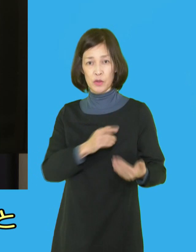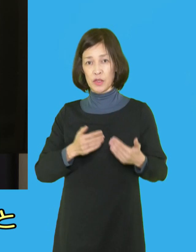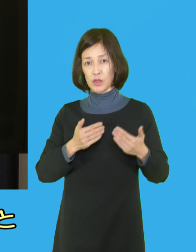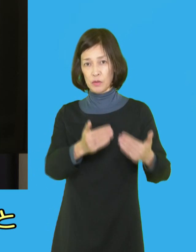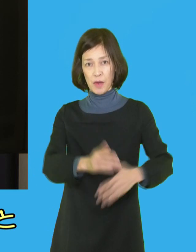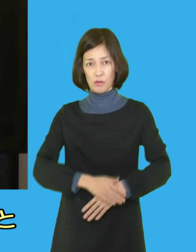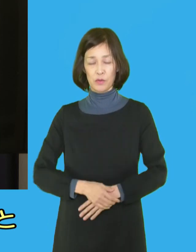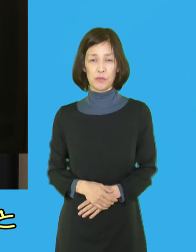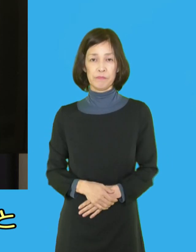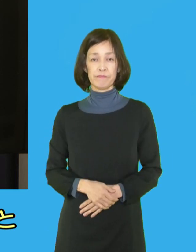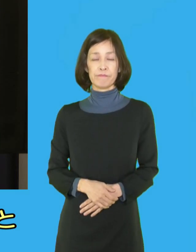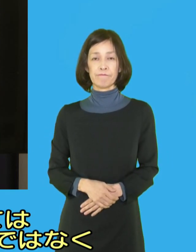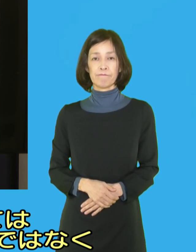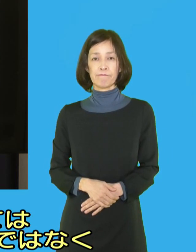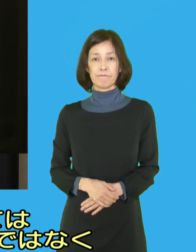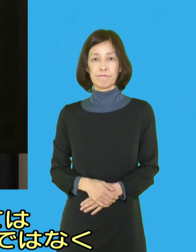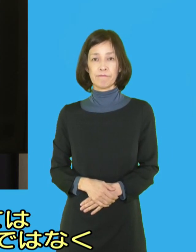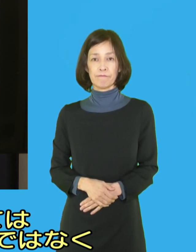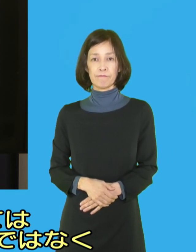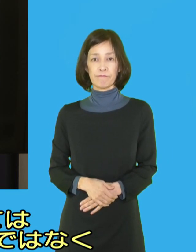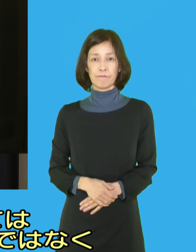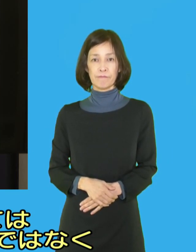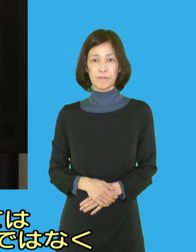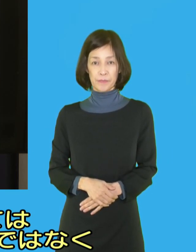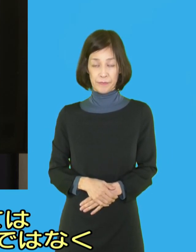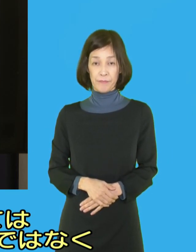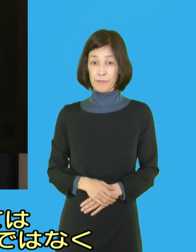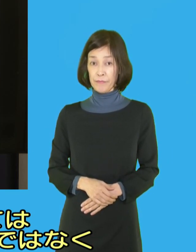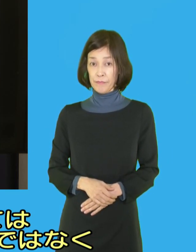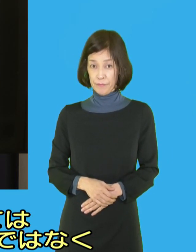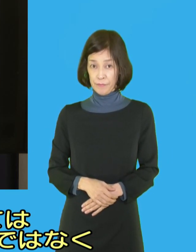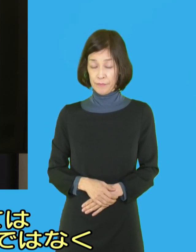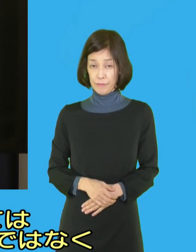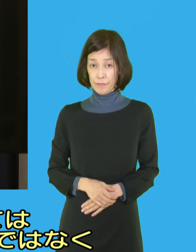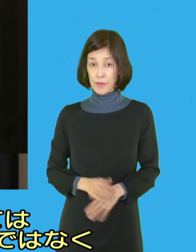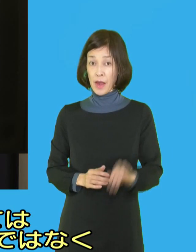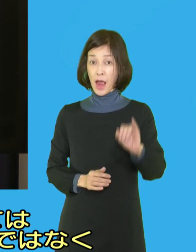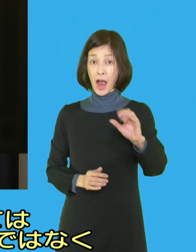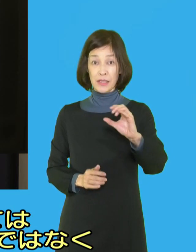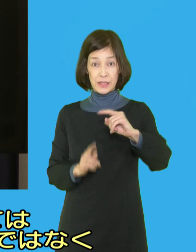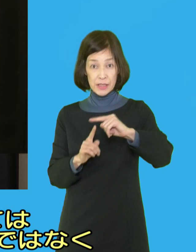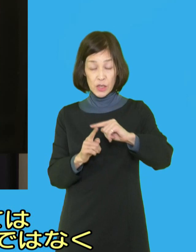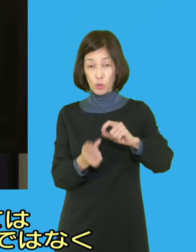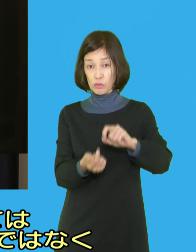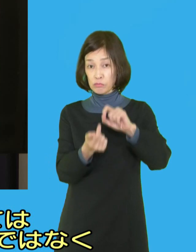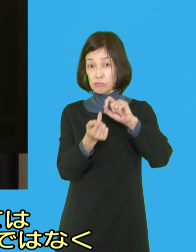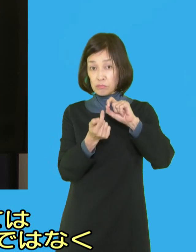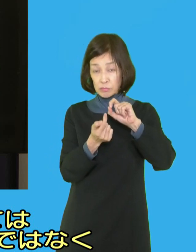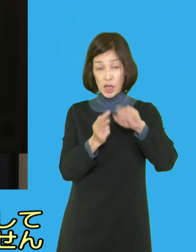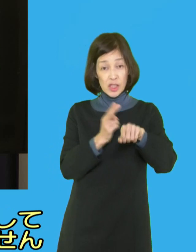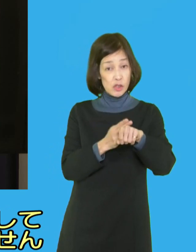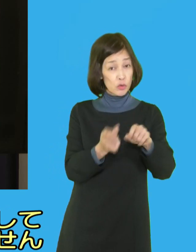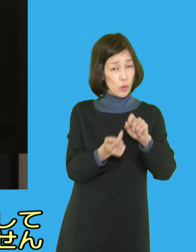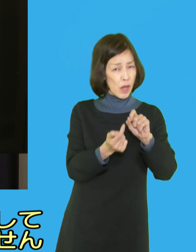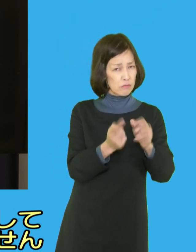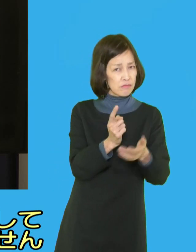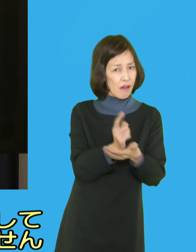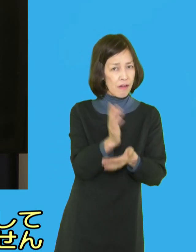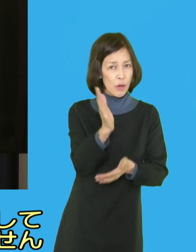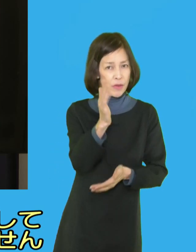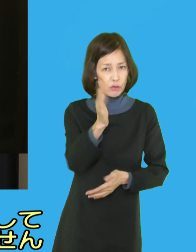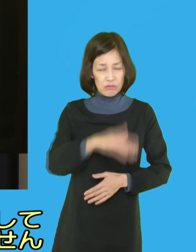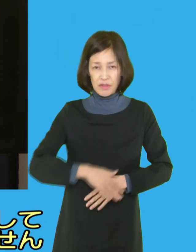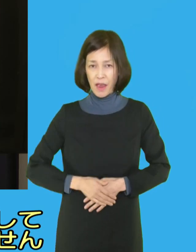えております。ICT を導入するにあたっては、これはもう新しい技術を入れるだけじゃなくて仕事のやり方